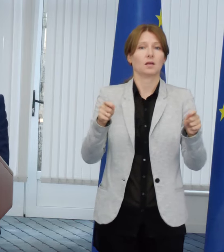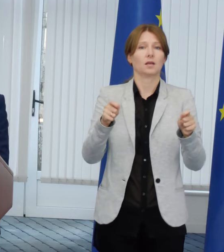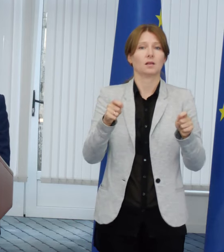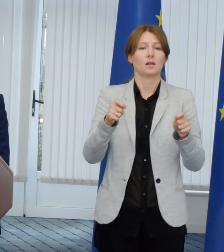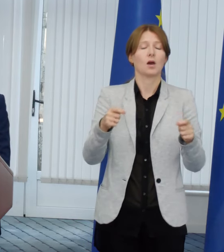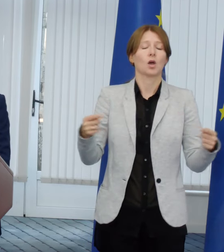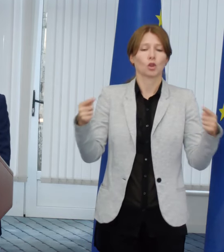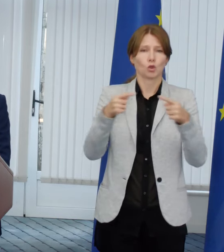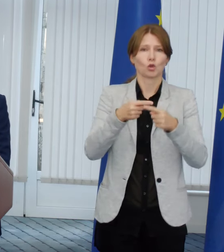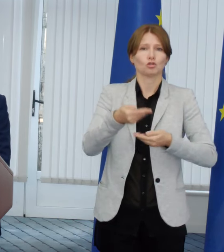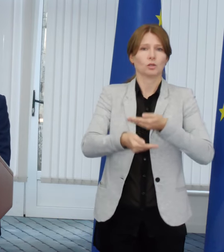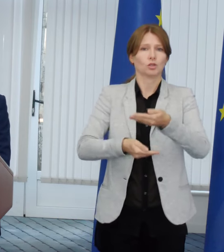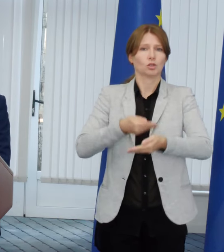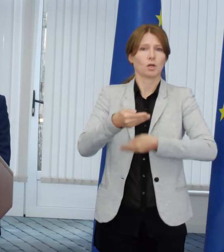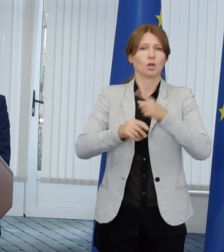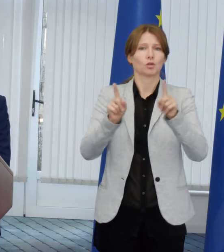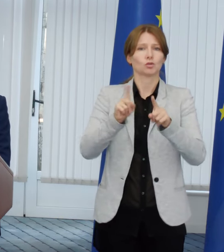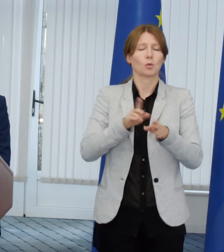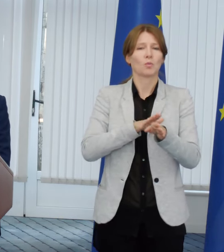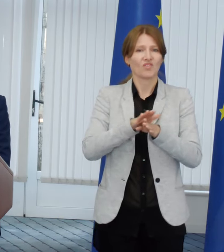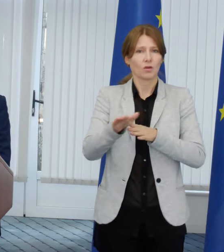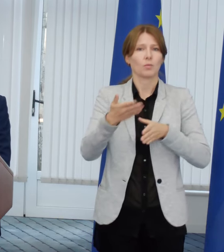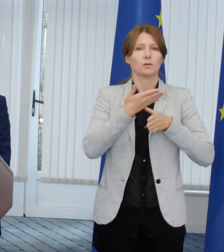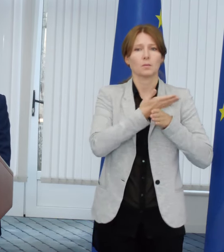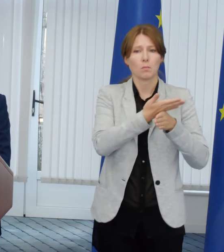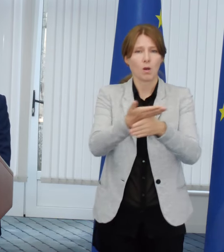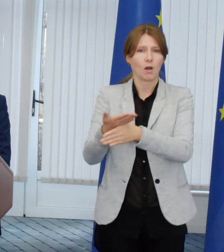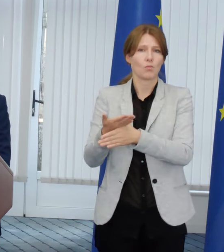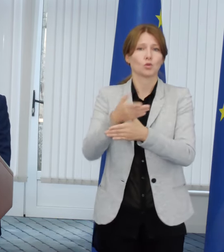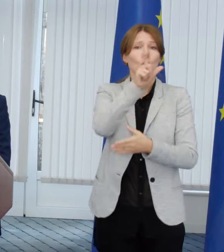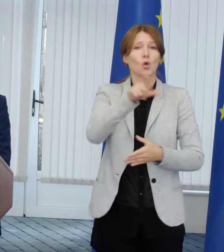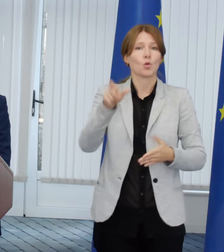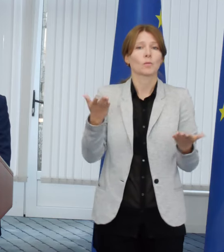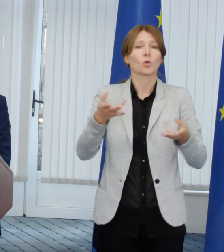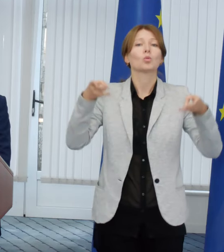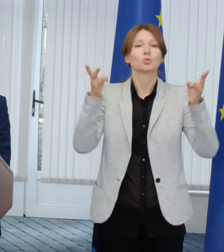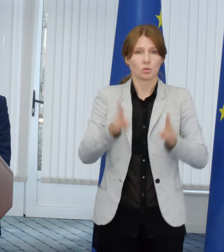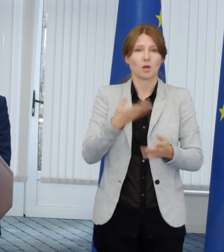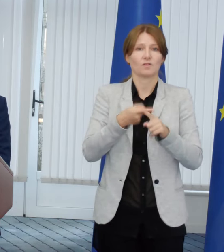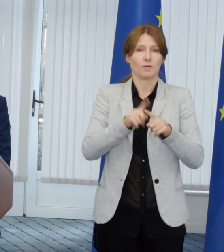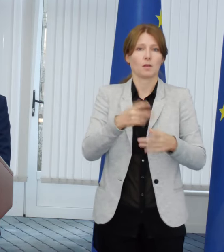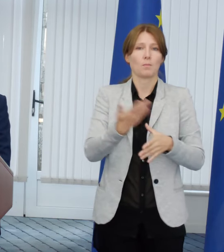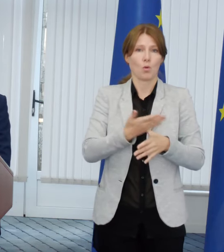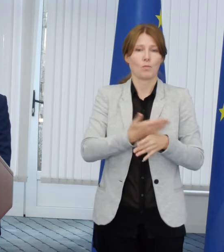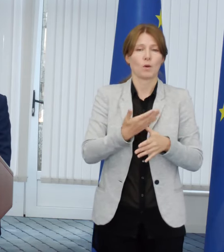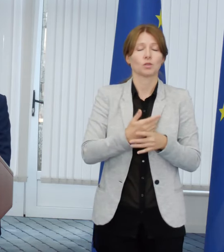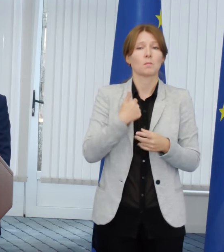pași concreți pentru a ajuta pe cei care au nevoie de ajutor, iar noi încurajăm oamenii